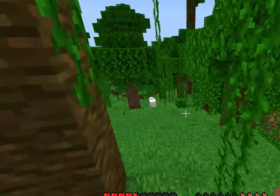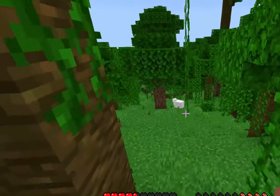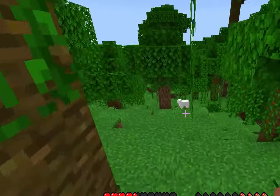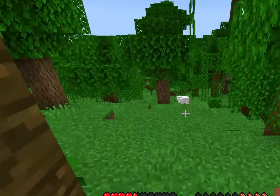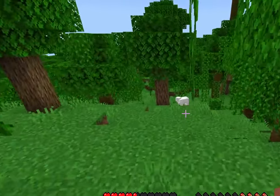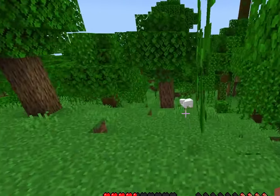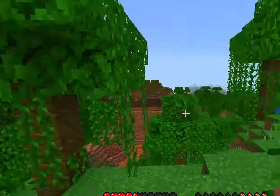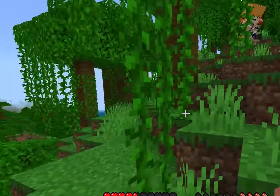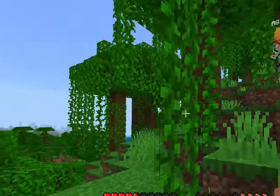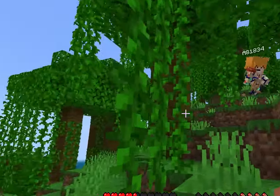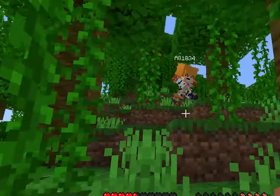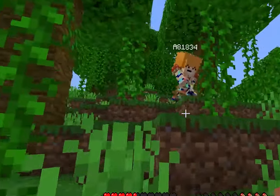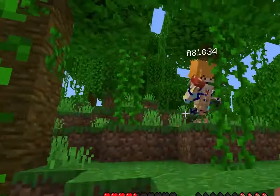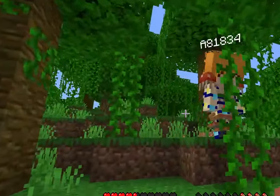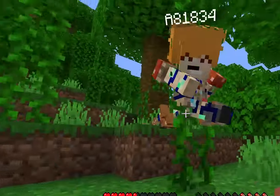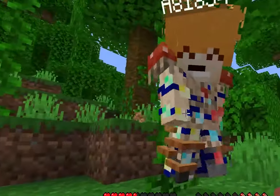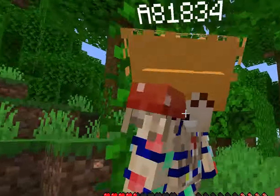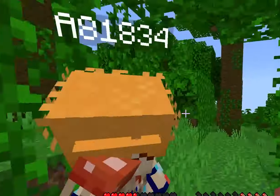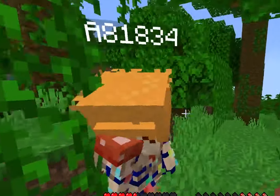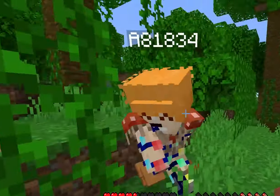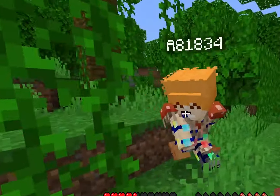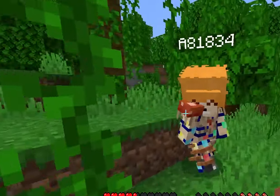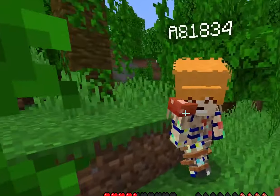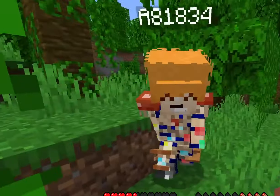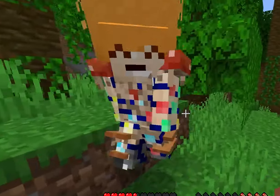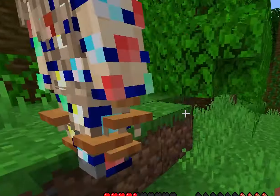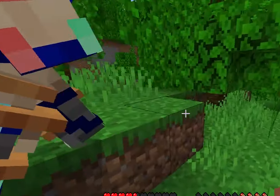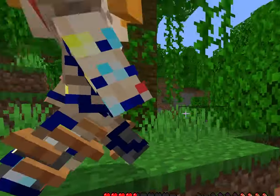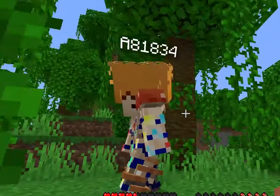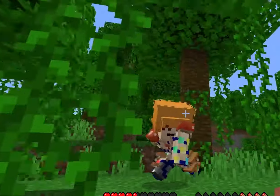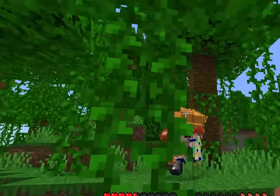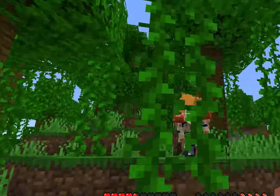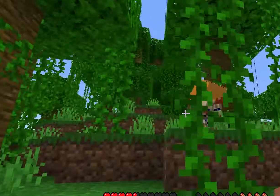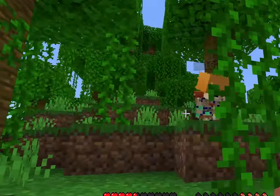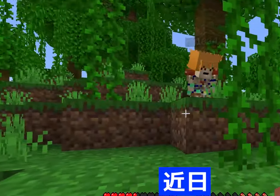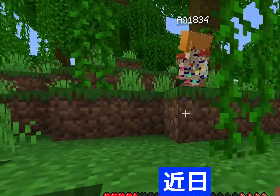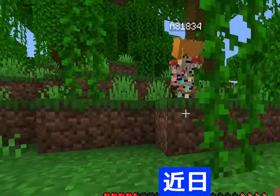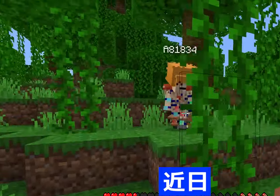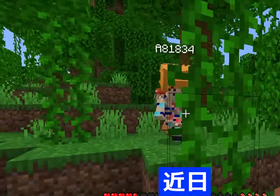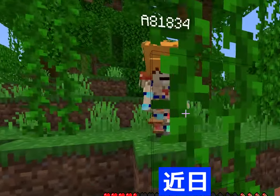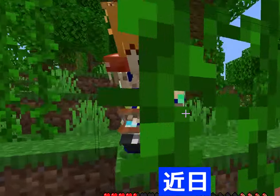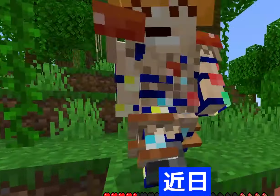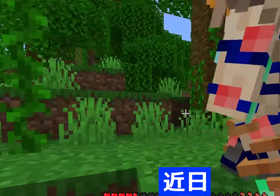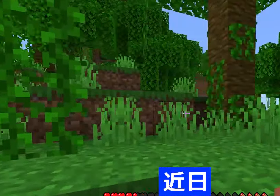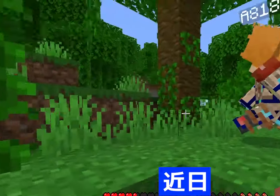いや、じゃあ、くなさい近頃、近頃ím近頃、頃、近頃頃 Vietnamいや、